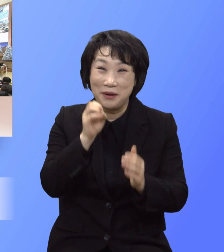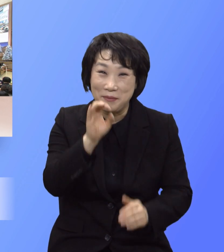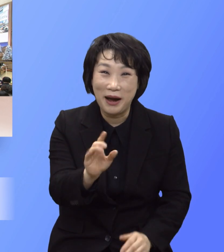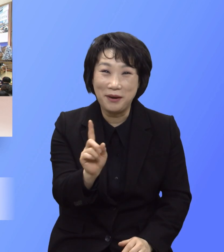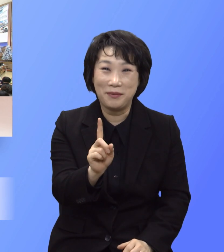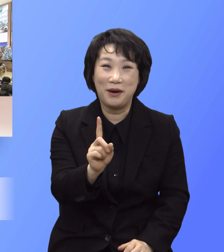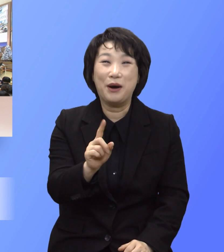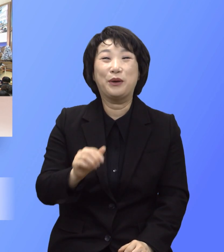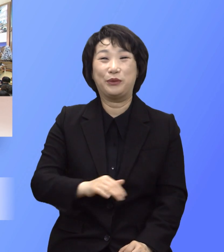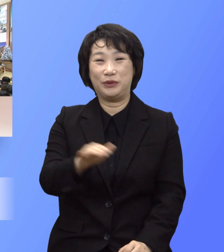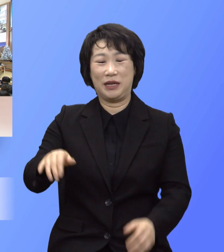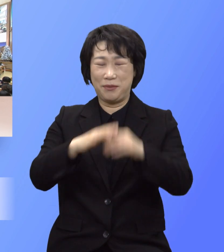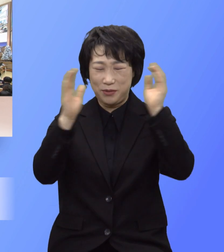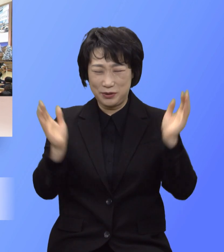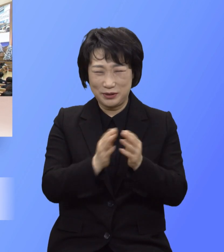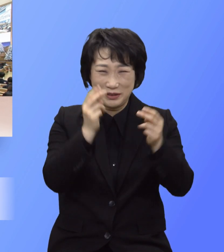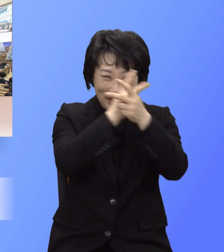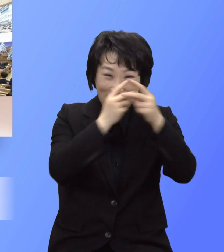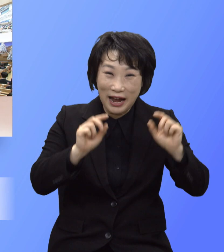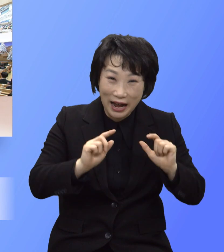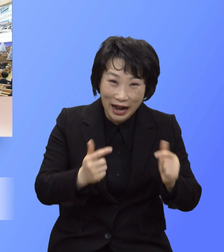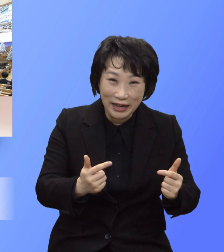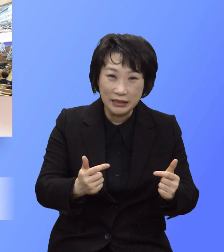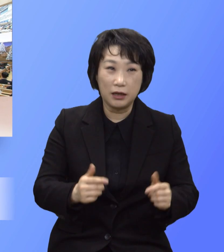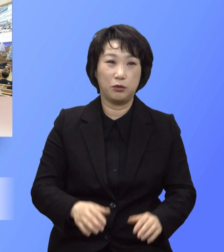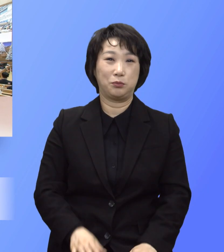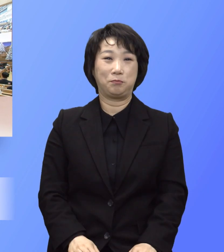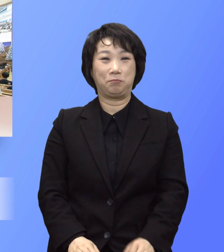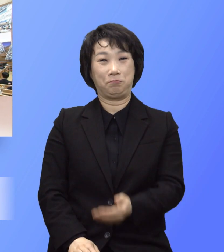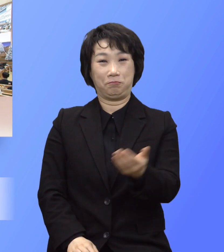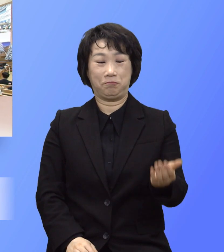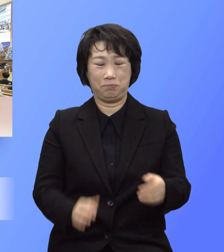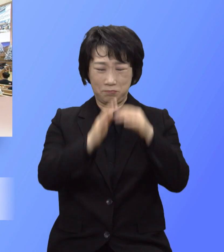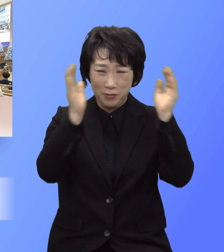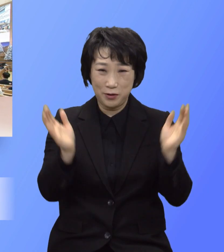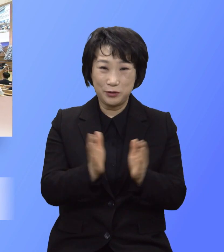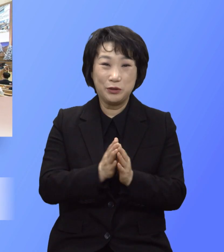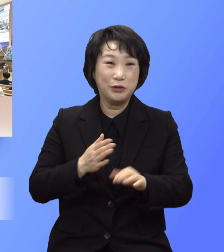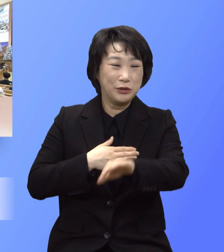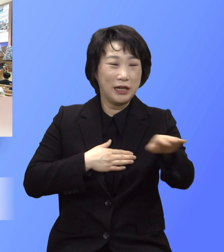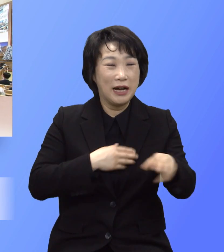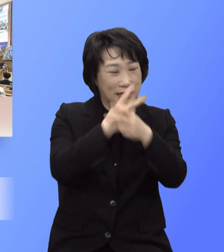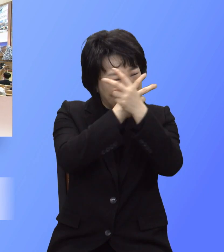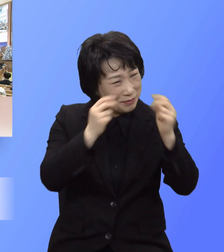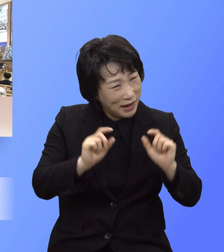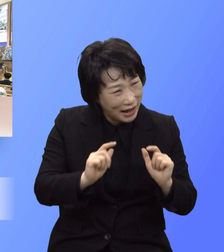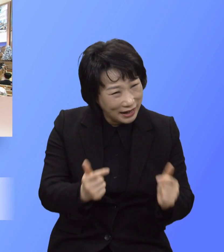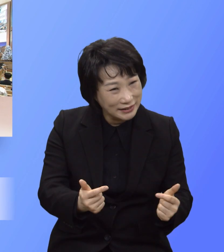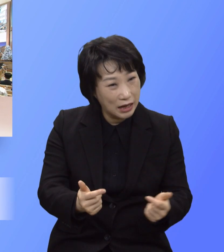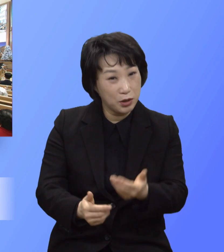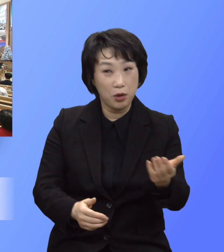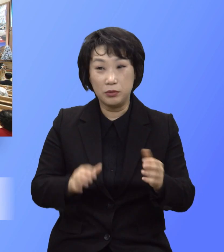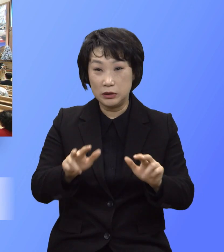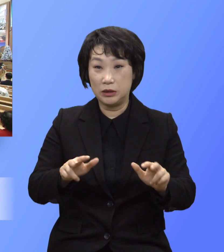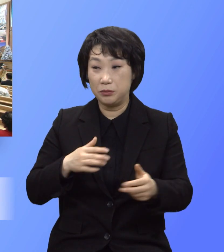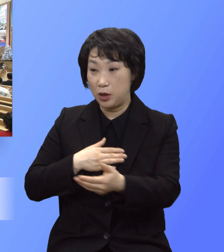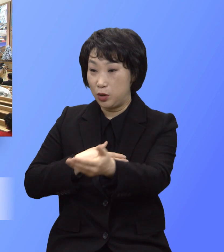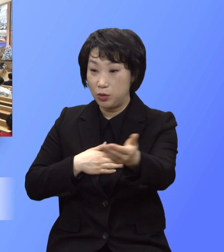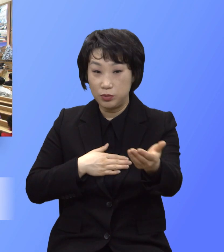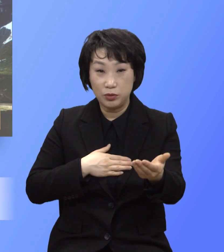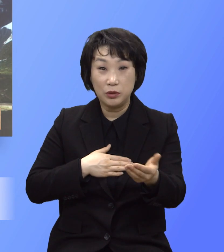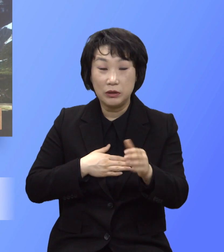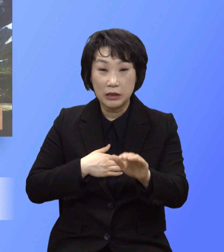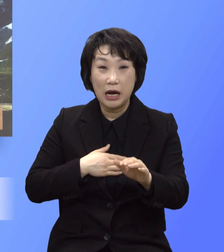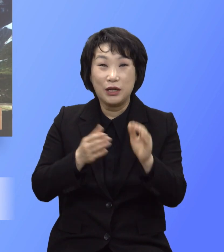말하노니 우리가 다 잠잘 것이 아니오. 스톱. 우리가 다 잠잘 것이 아니오. 지금 여러분들이